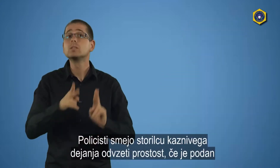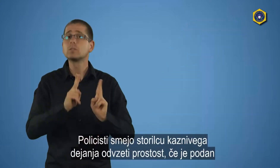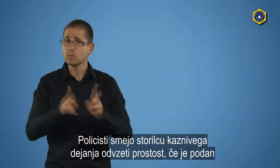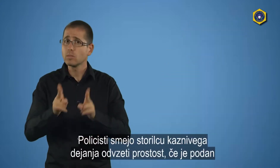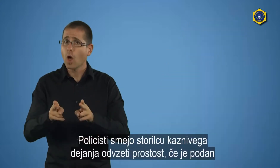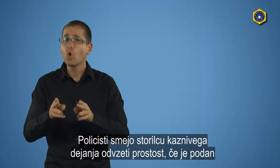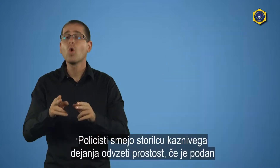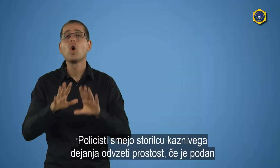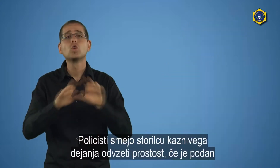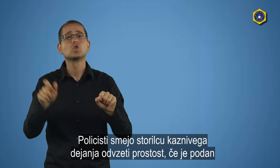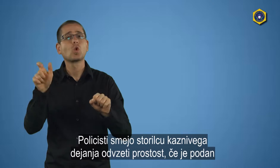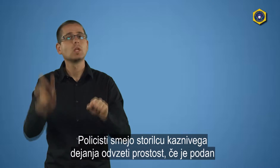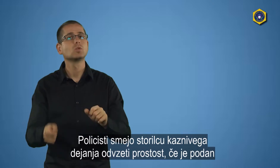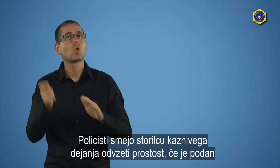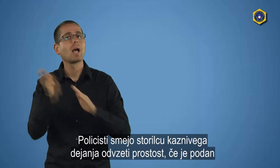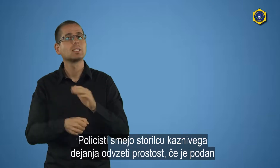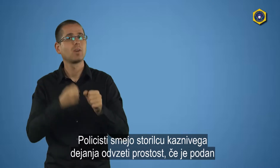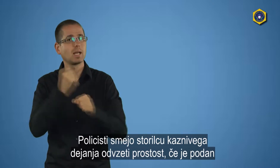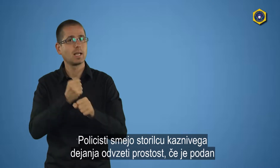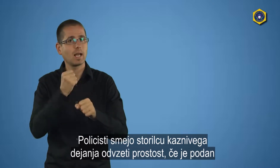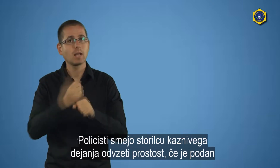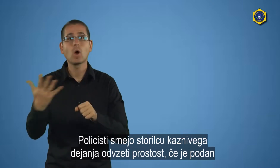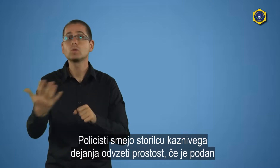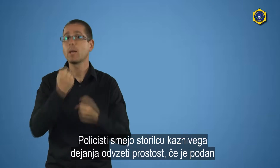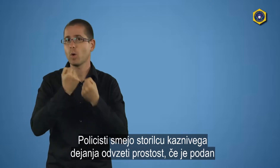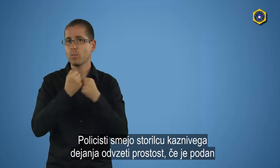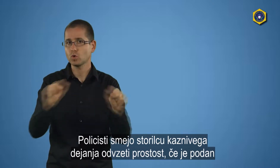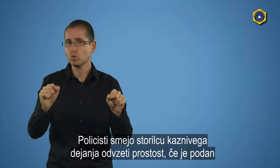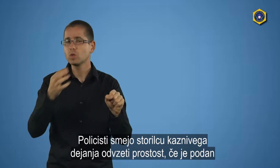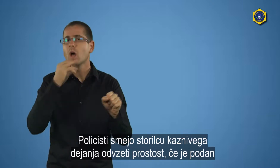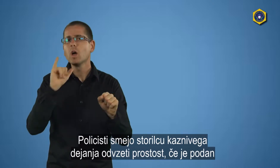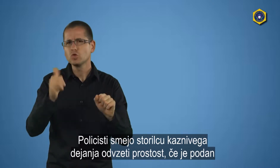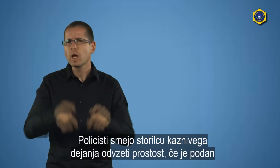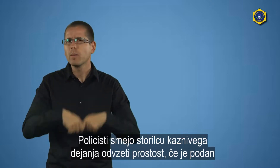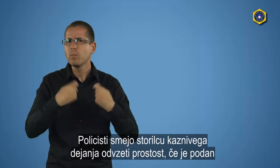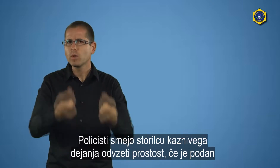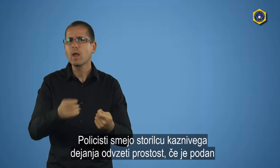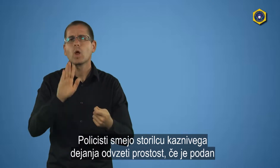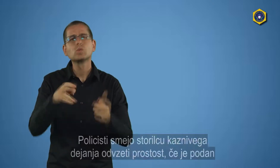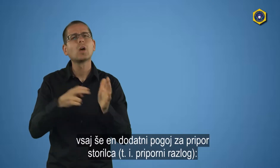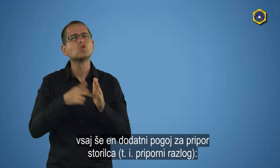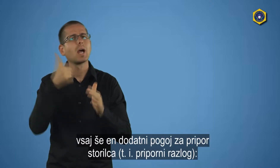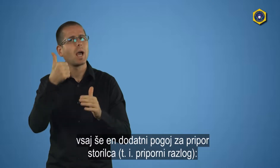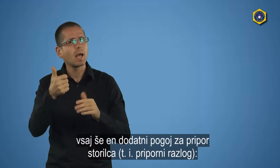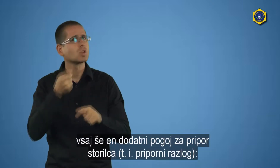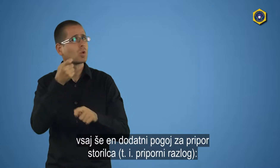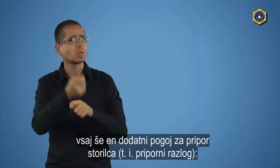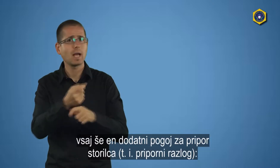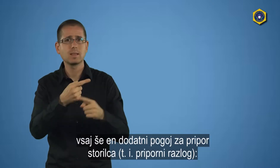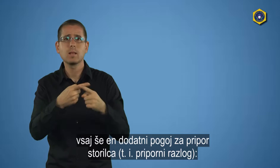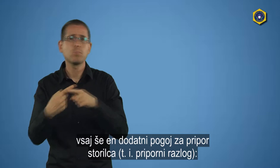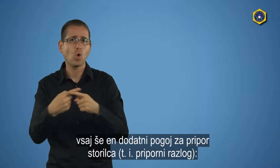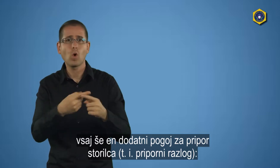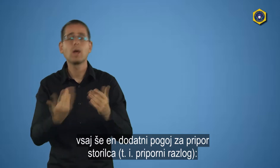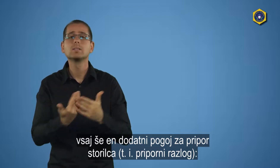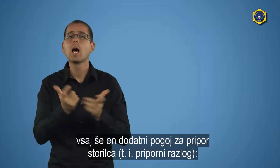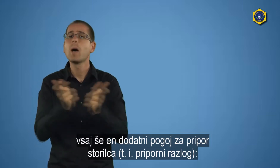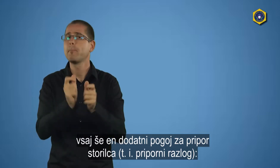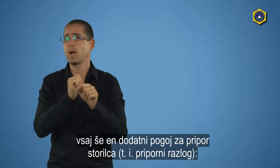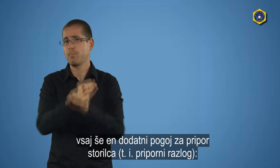Policisti smejo storilcu kaznivega dejanja odvzeti prostost, če je podan vsaj še en dodatni pogoj za pripor storilca,